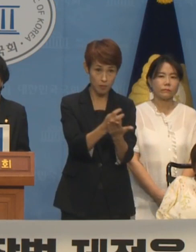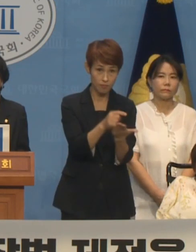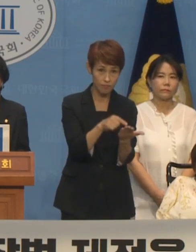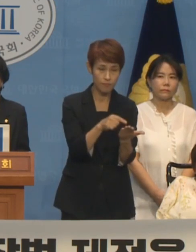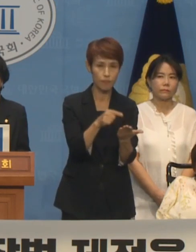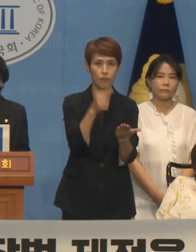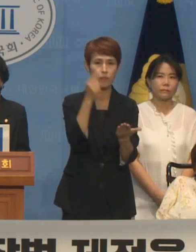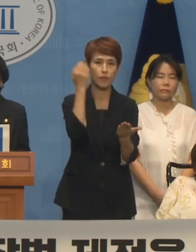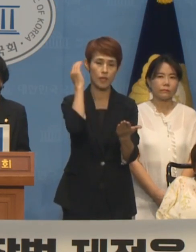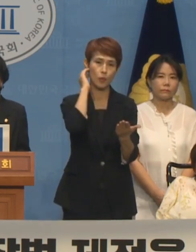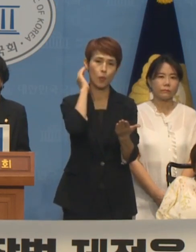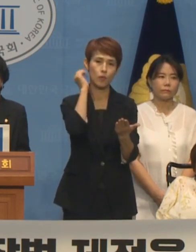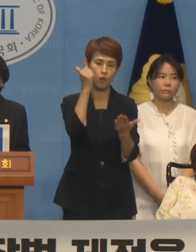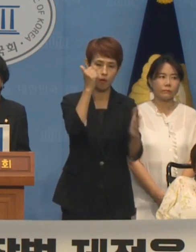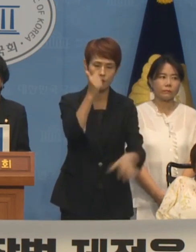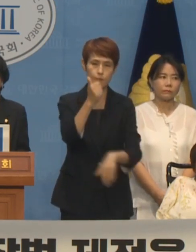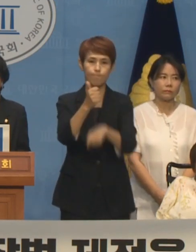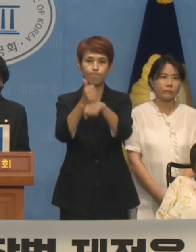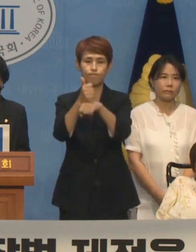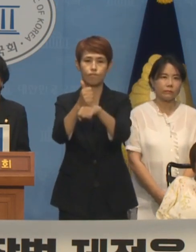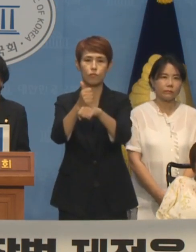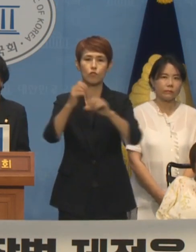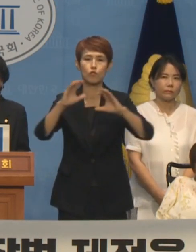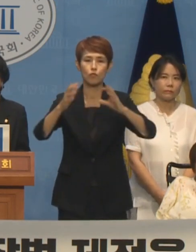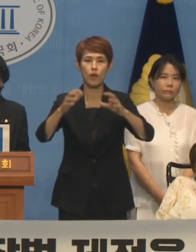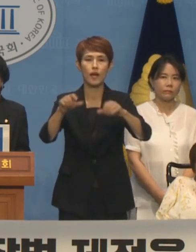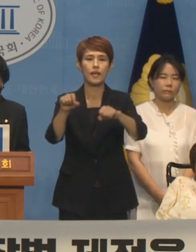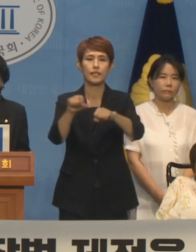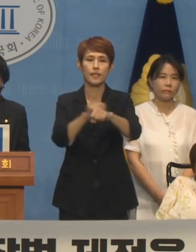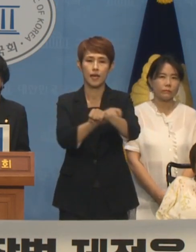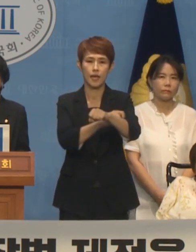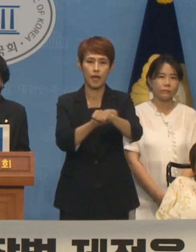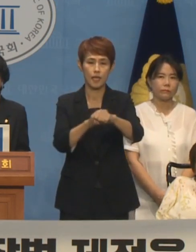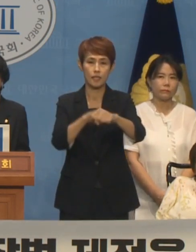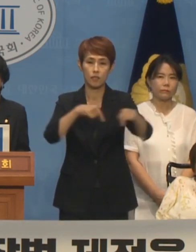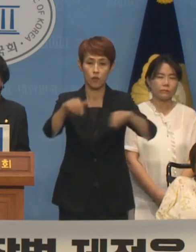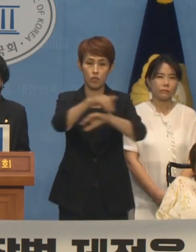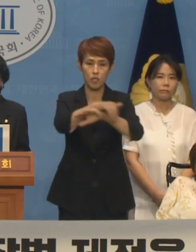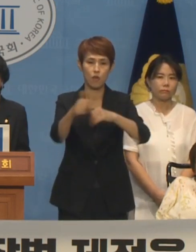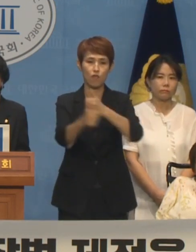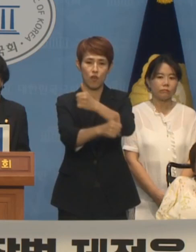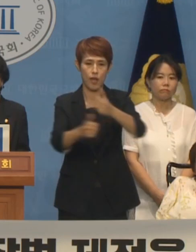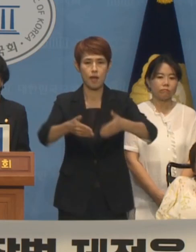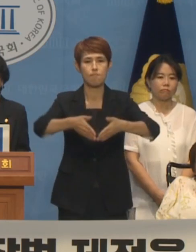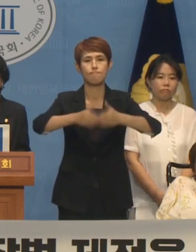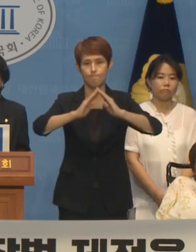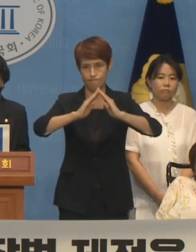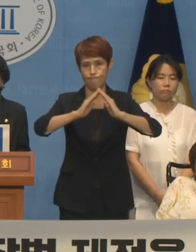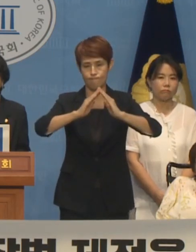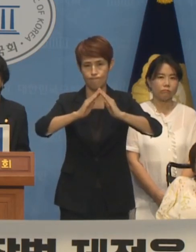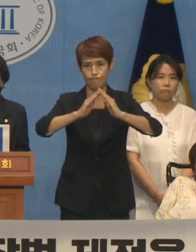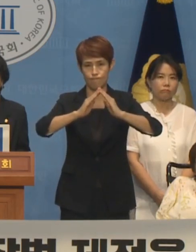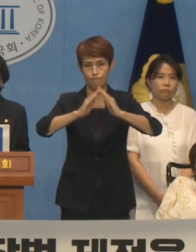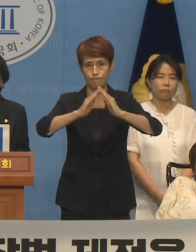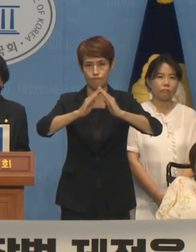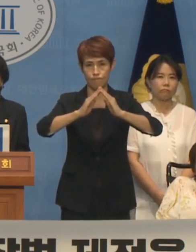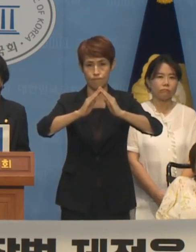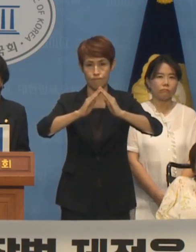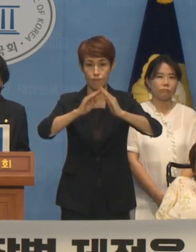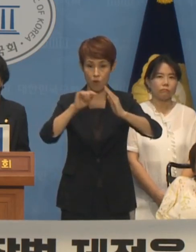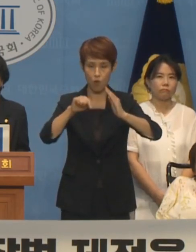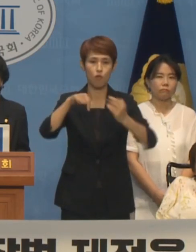대통령 소속의 국가장애인 정책위원회를 설치하고 이를